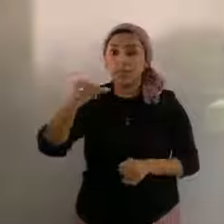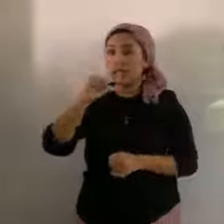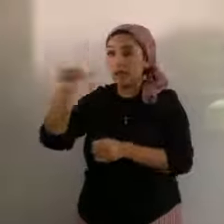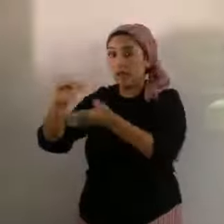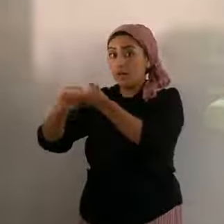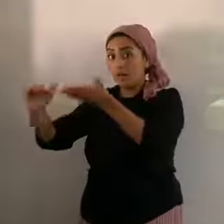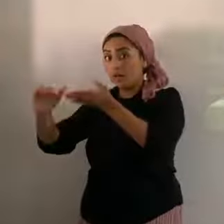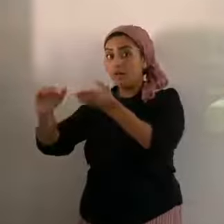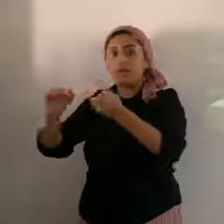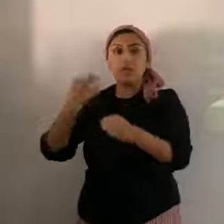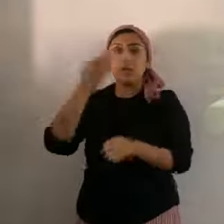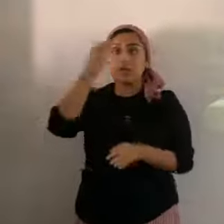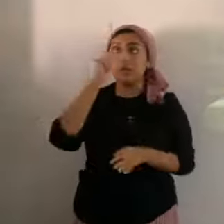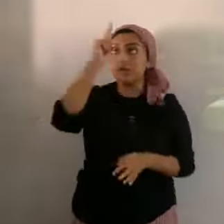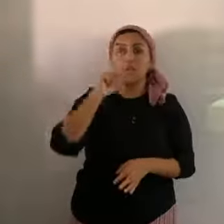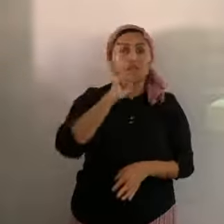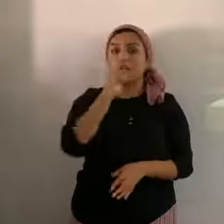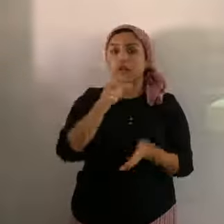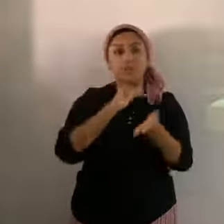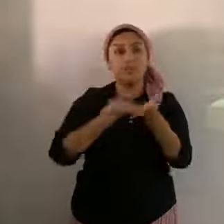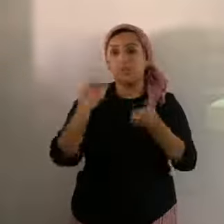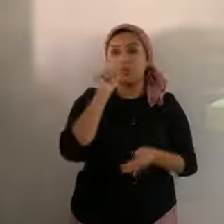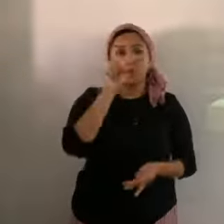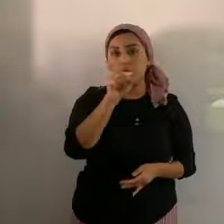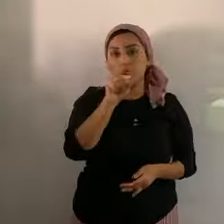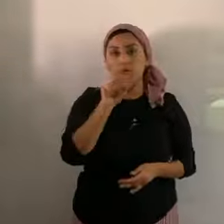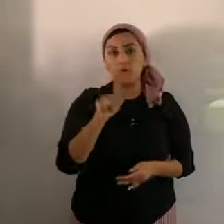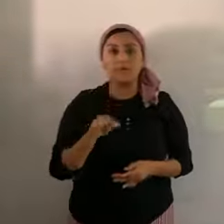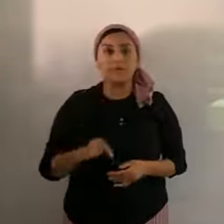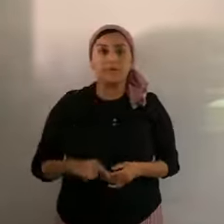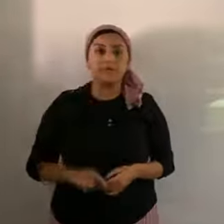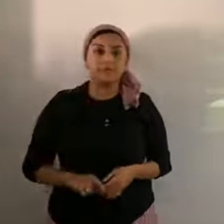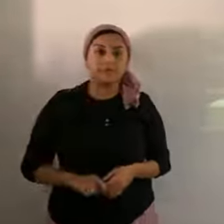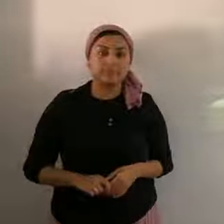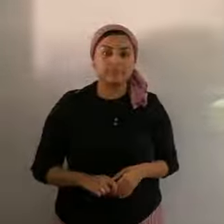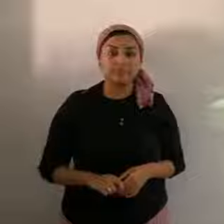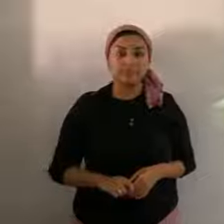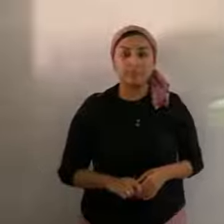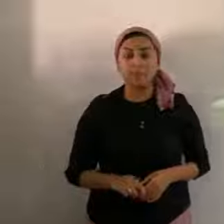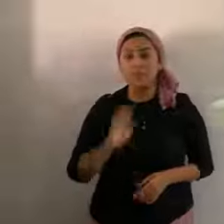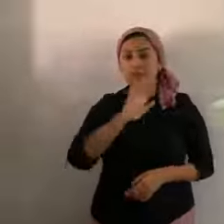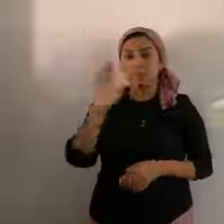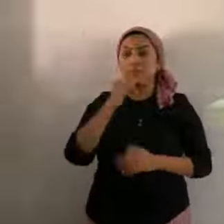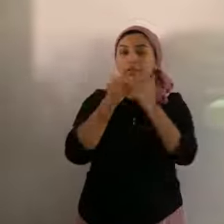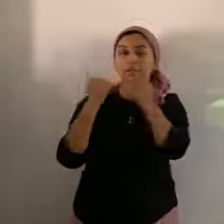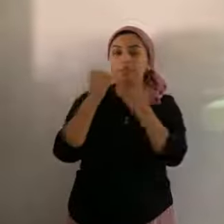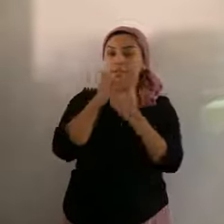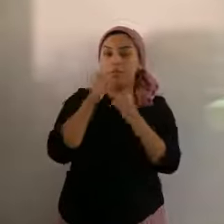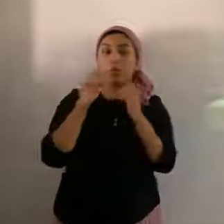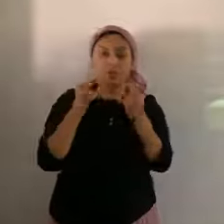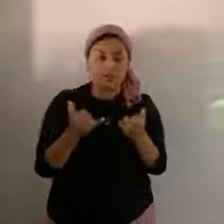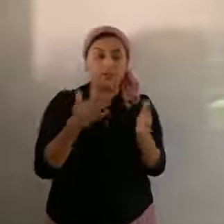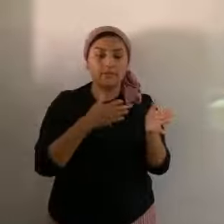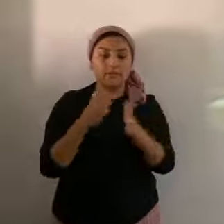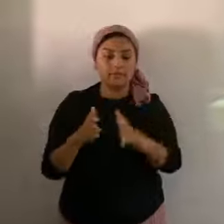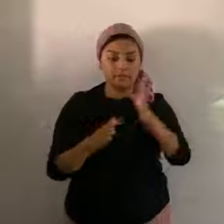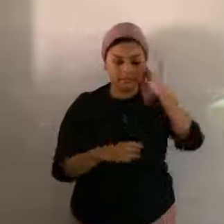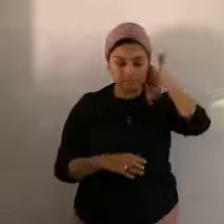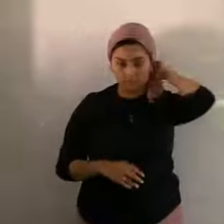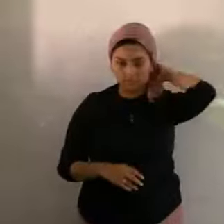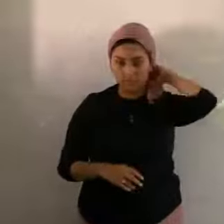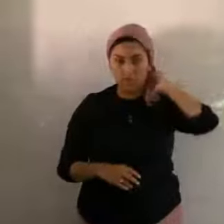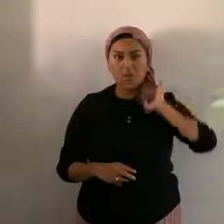perdonáis, tampoco vuestro Abba que está en los cielos, los Shamaín, os perdonará vuestras ofensas. Ahora,